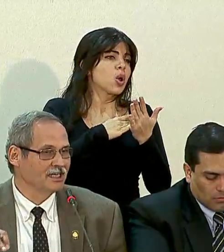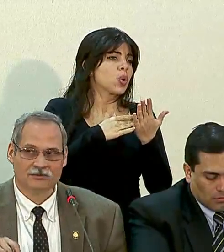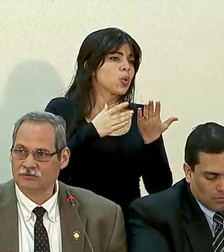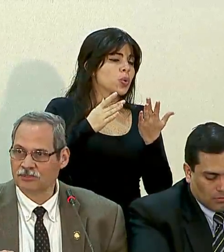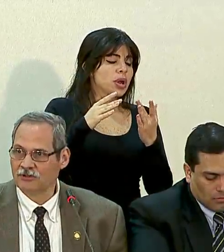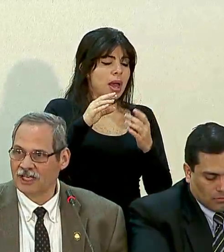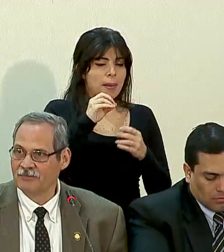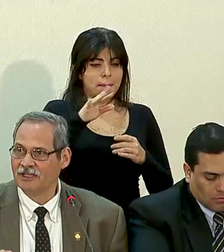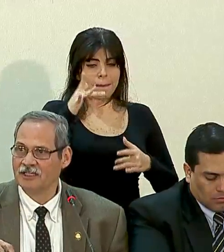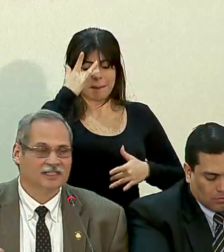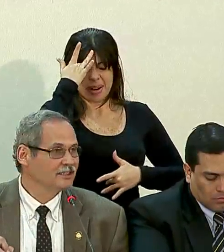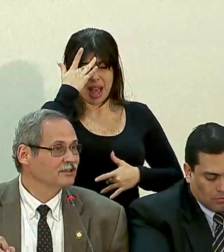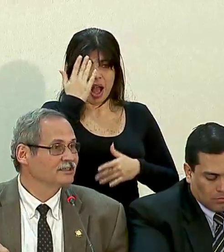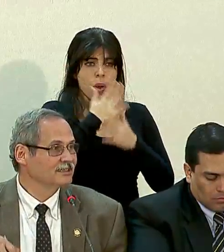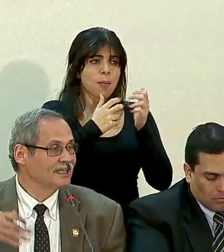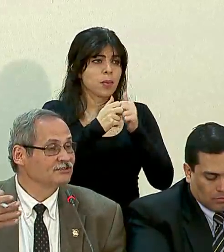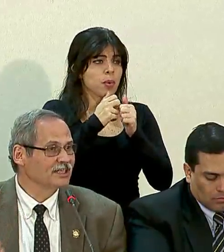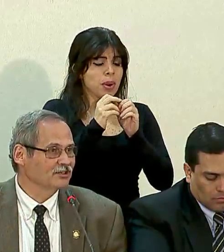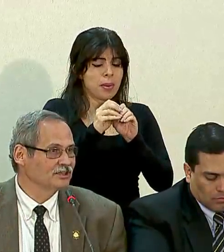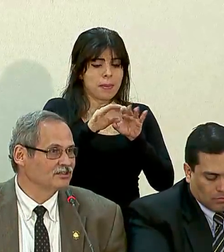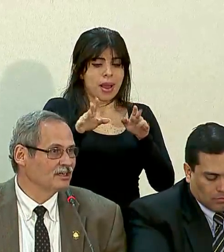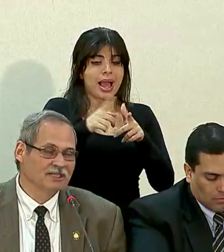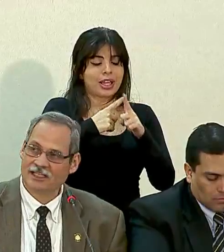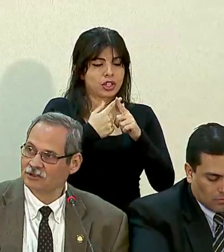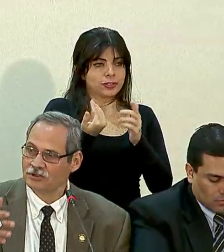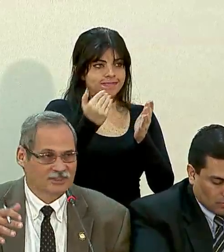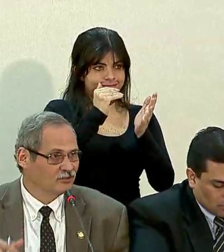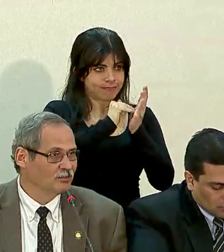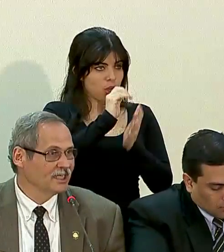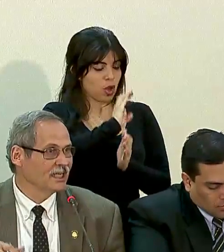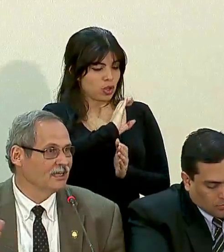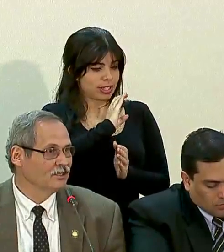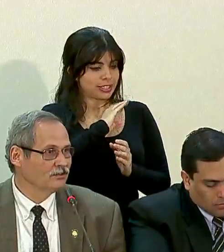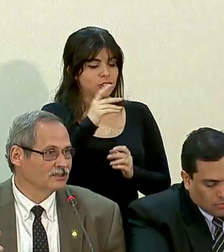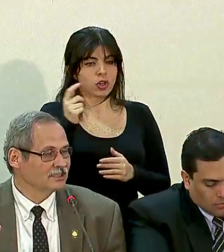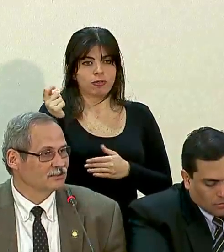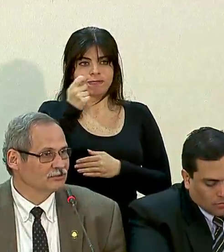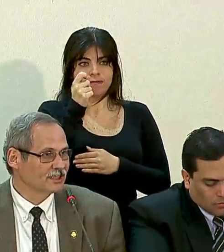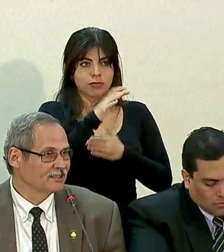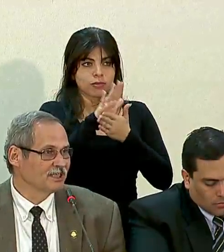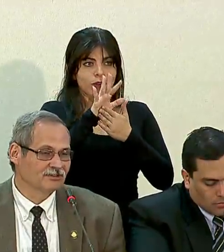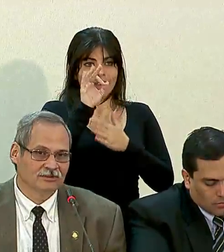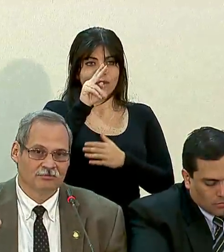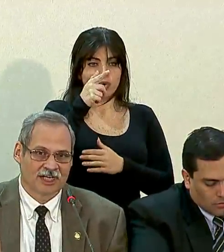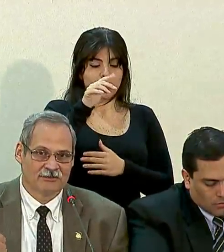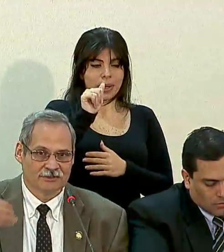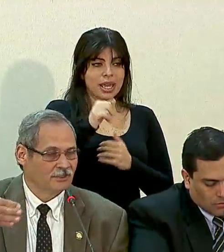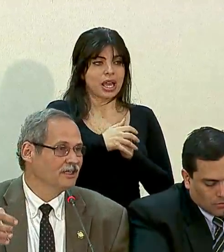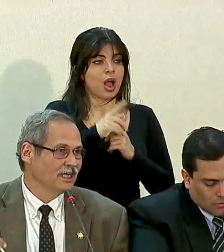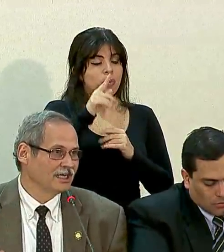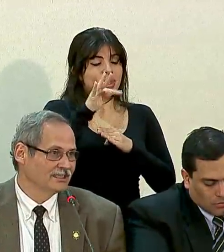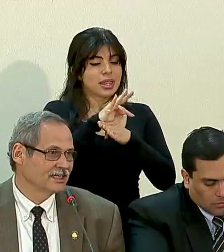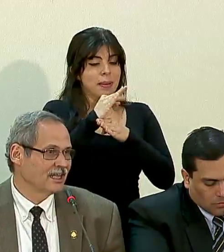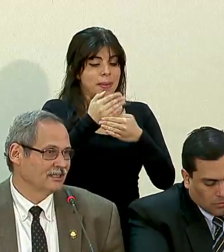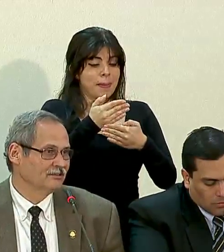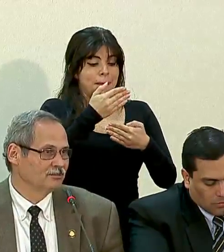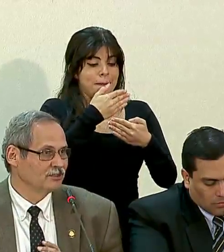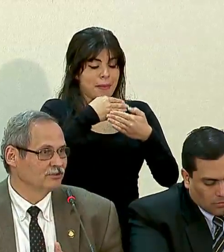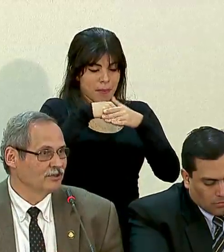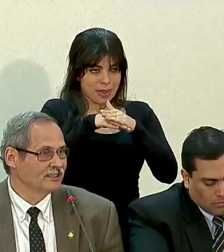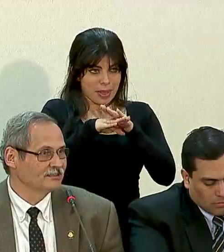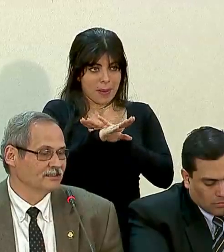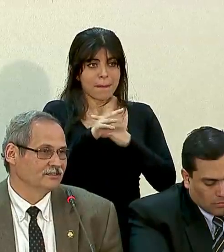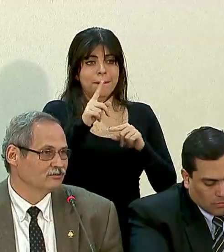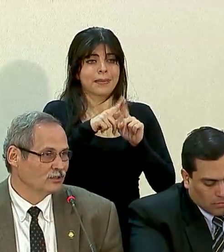alguna plaga, algún problema, y entonces se hace un reacondicionamiento, o se fumiga, o se hace algún tratamiento previo a la entrada,